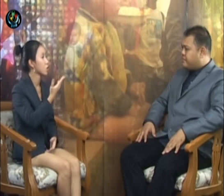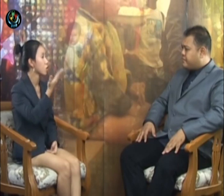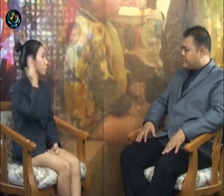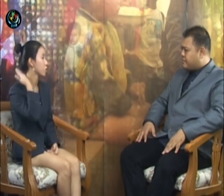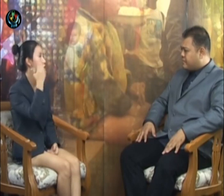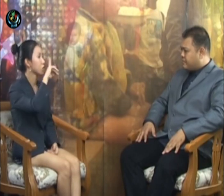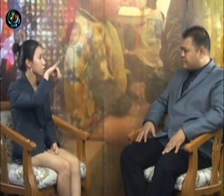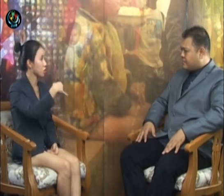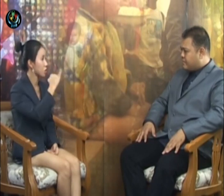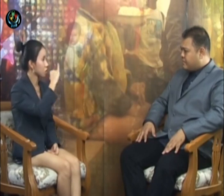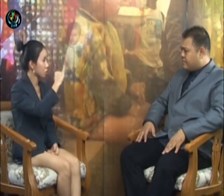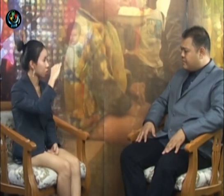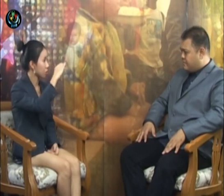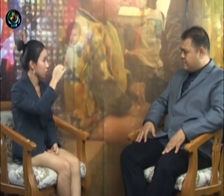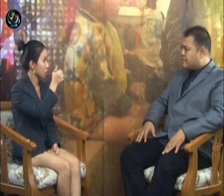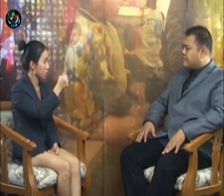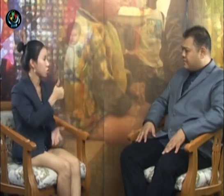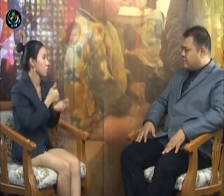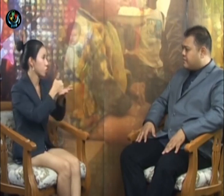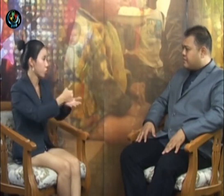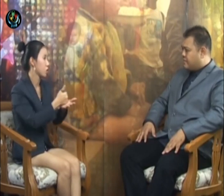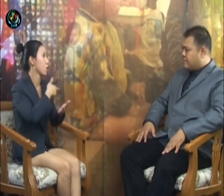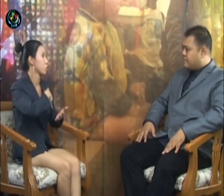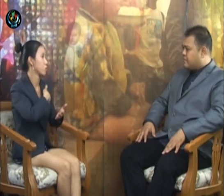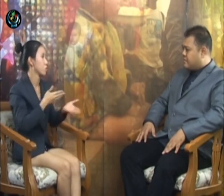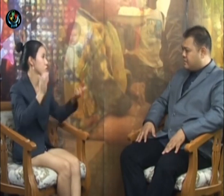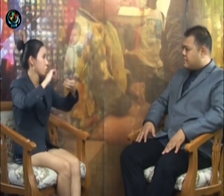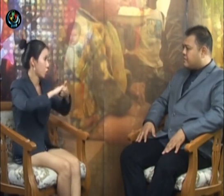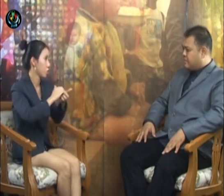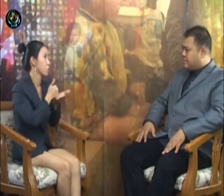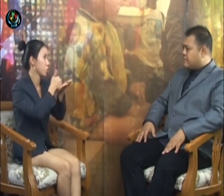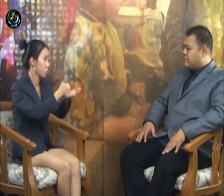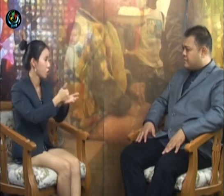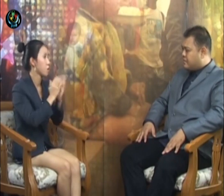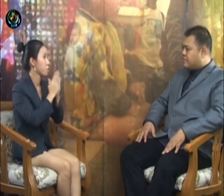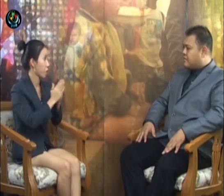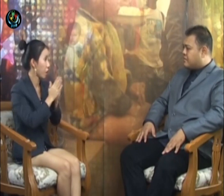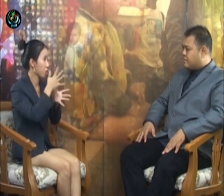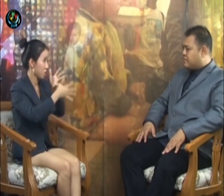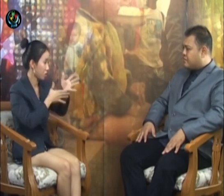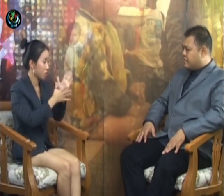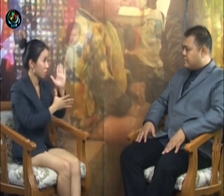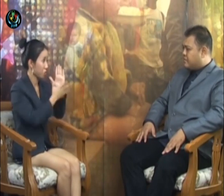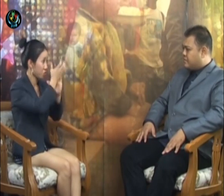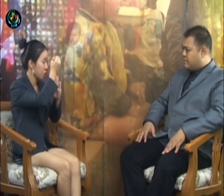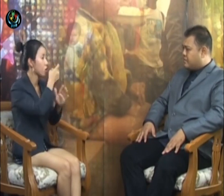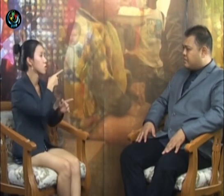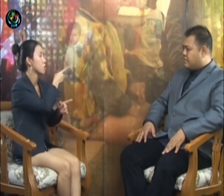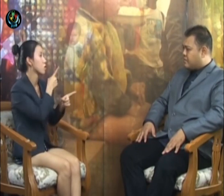ယ်လူမှုဝန်ထမ်းဦးစီးဌာနနဲ့ဂျပန်တိုက်ကအဖွဲ့တို့ပူးပေါင်းပြီးတော့နားမကြားသူတွေရဲ့လက်ဟန်ဘာသာစီမံချက်တင်းနဲ့နှစ်ကိုလုပ်ခဲ့ပူပါတ